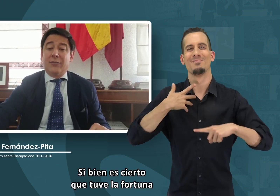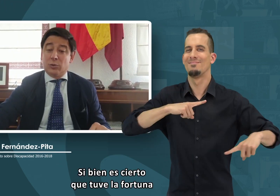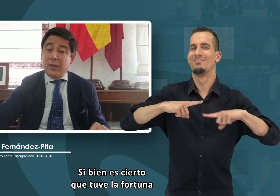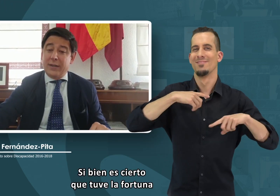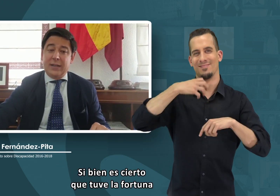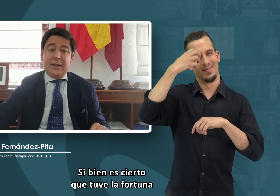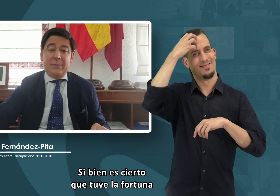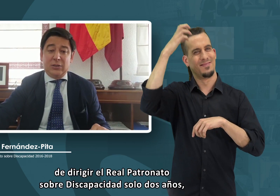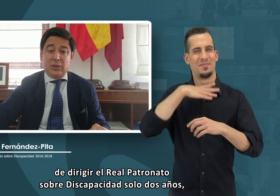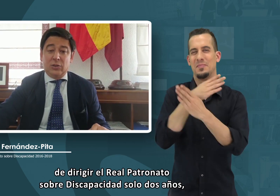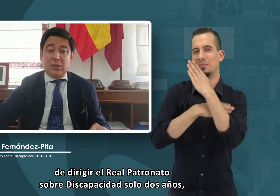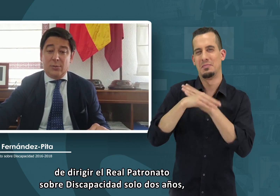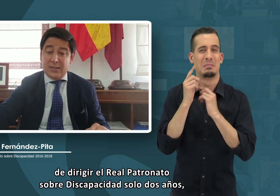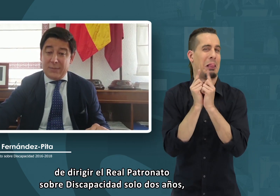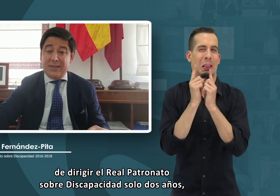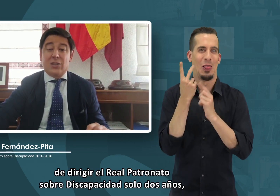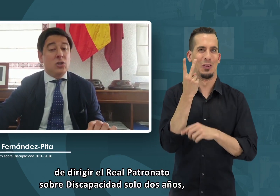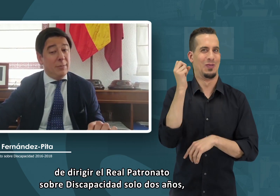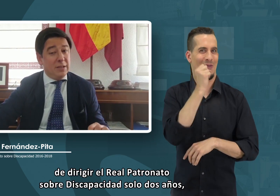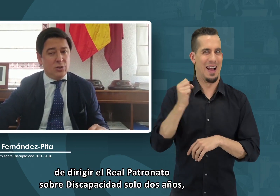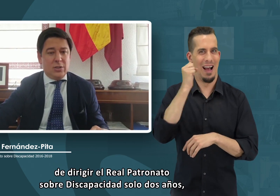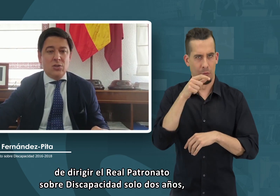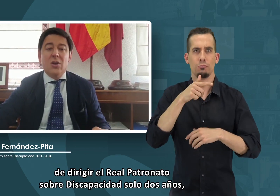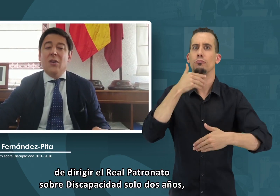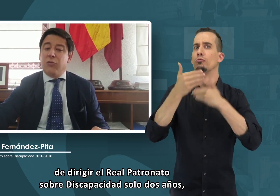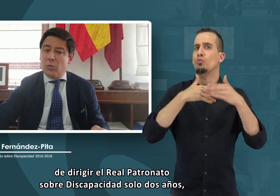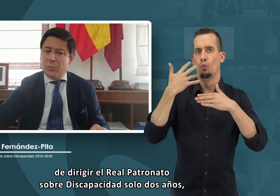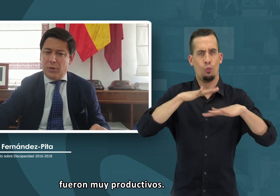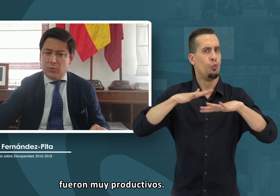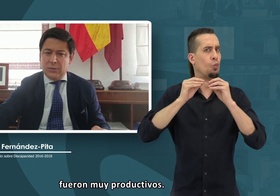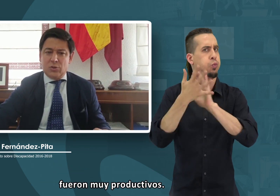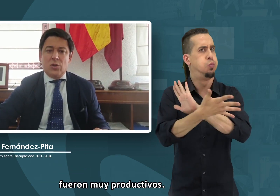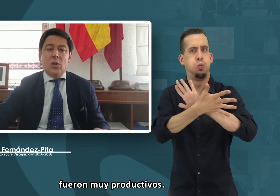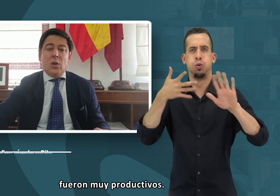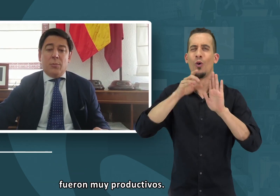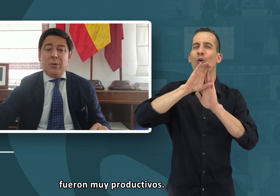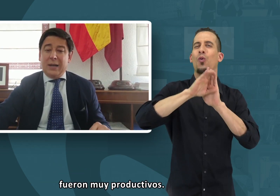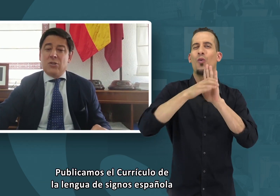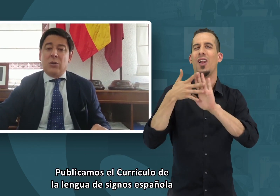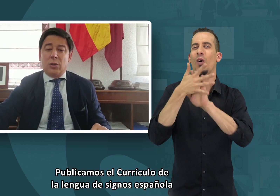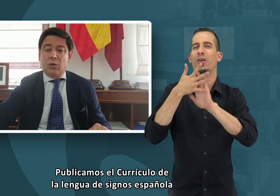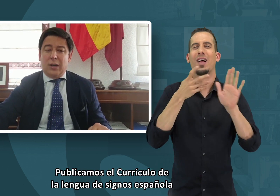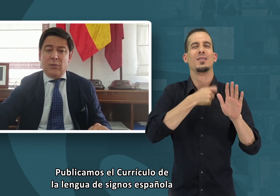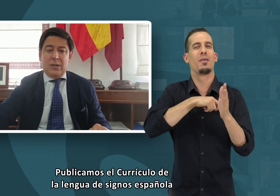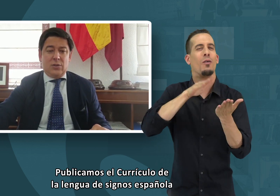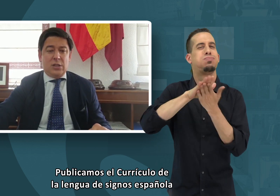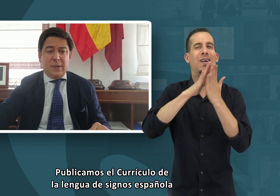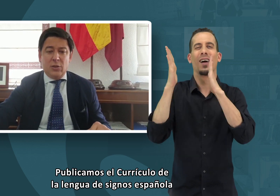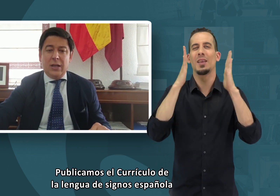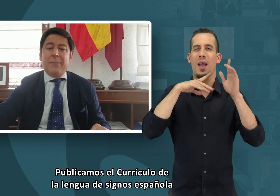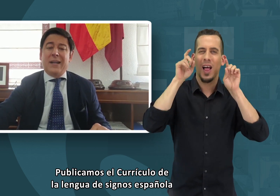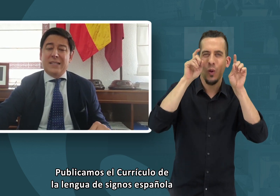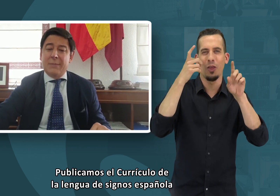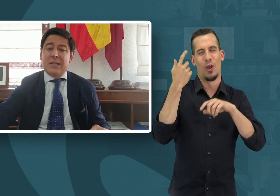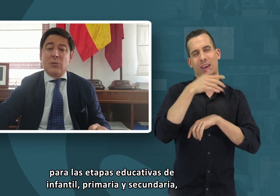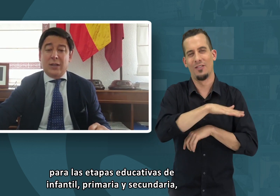que tuve la fortuna de dirigir el Real Patronato sobre Discapacidad solamente 2 años, fueron muy productivos. Publicamos el currículo de la lengua de signos